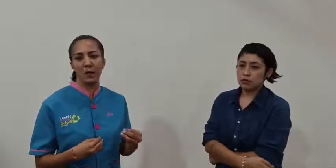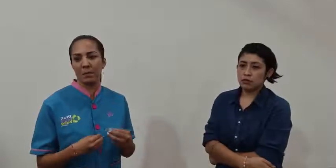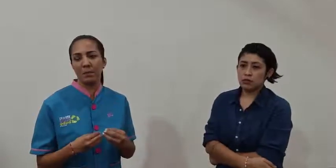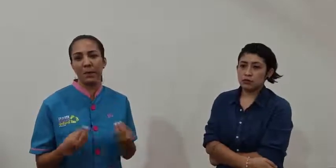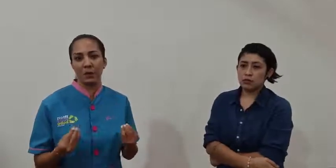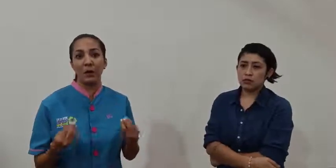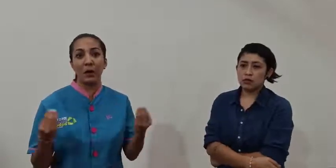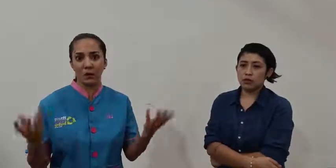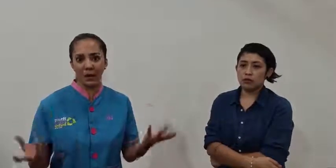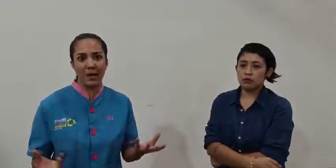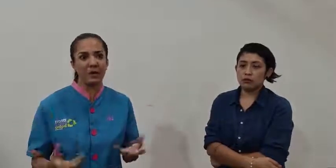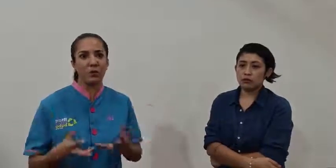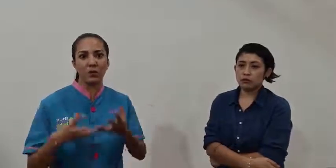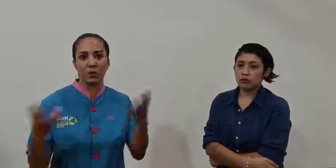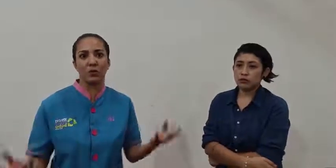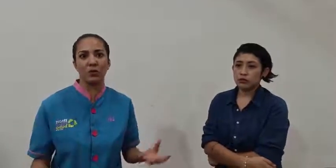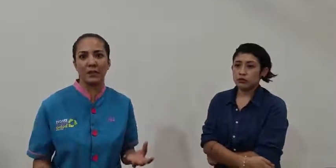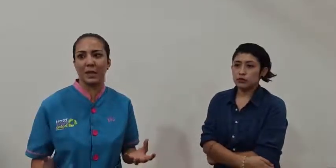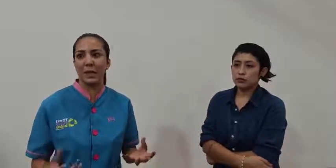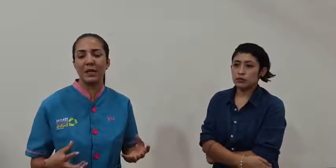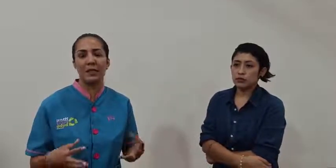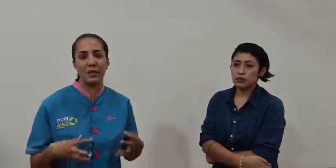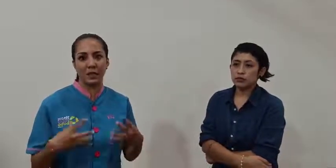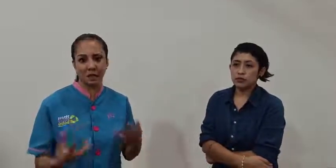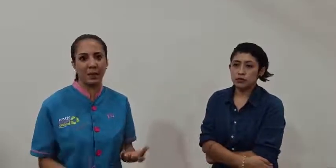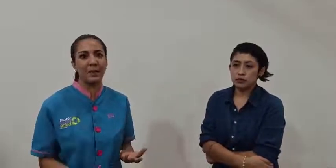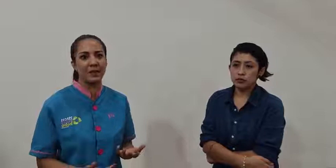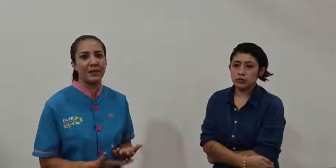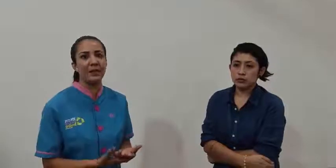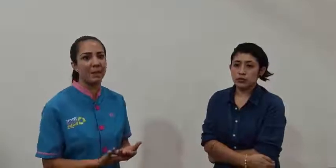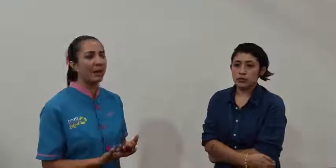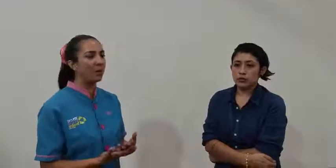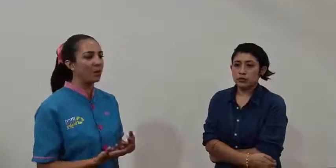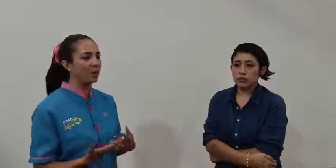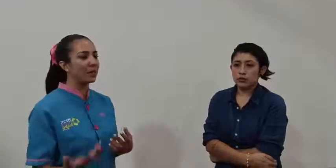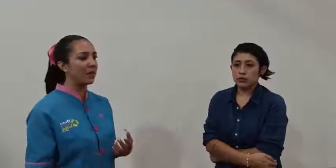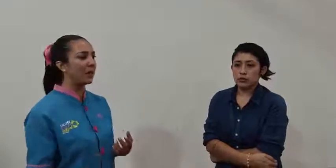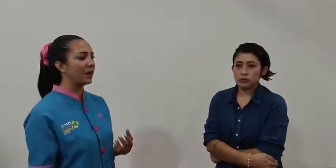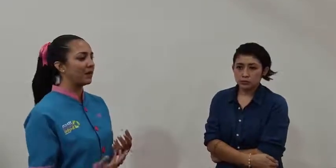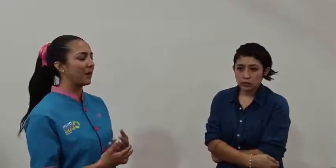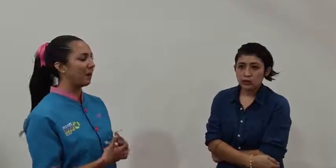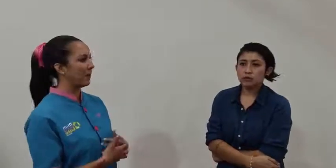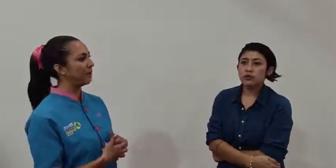donde me imagino que los maestros, todos los que están ahí, saben este tema, o bueno, este lenguaje.